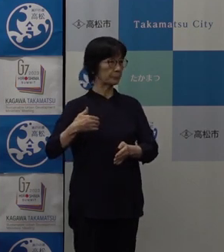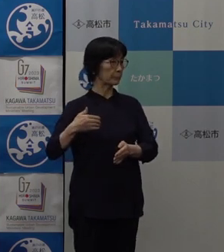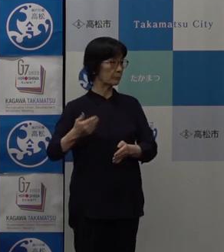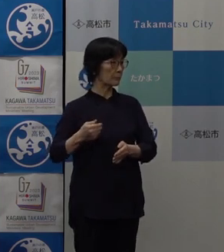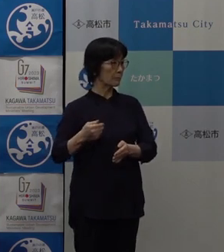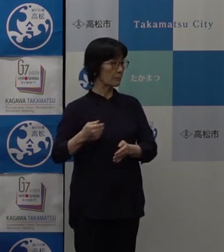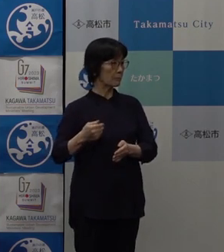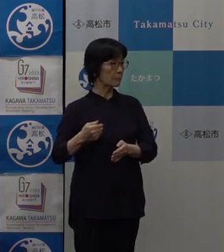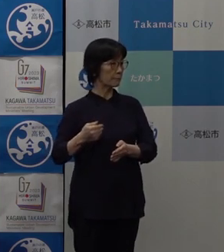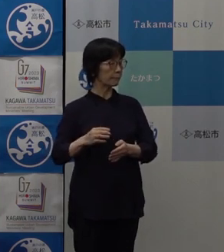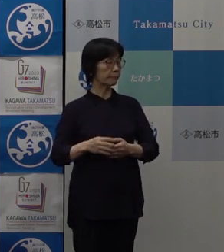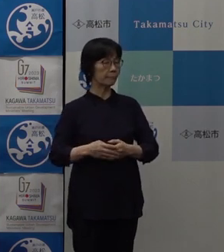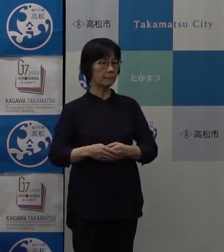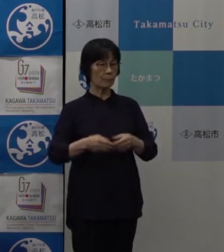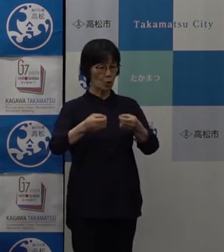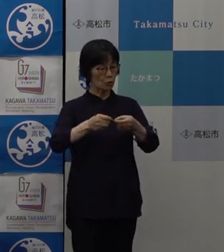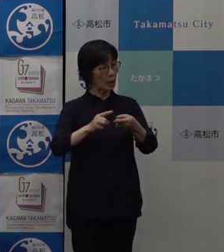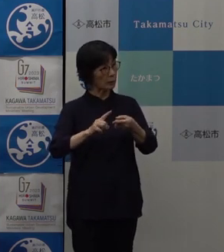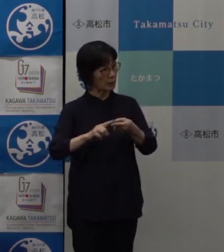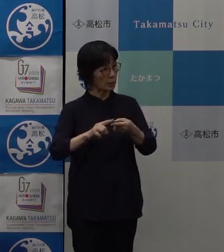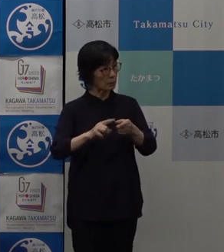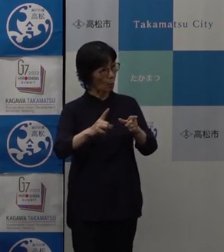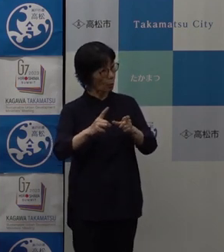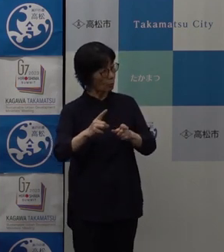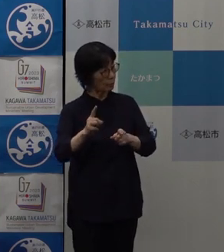どこまで上がったかな、インシデント報告。